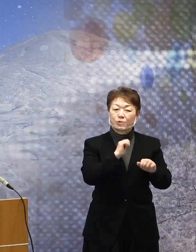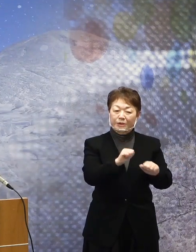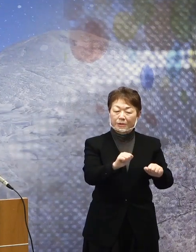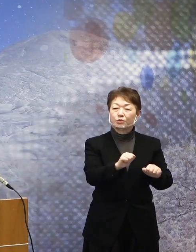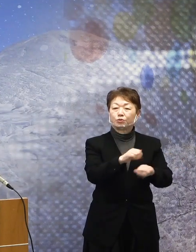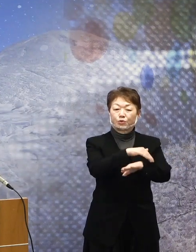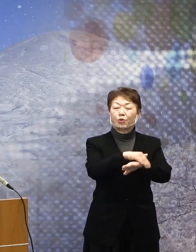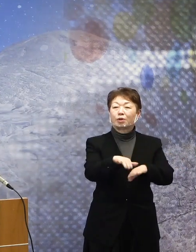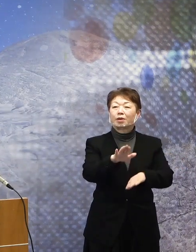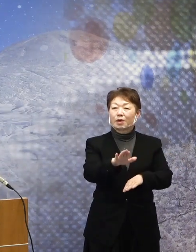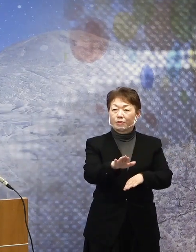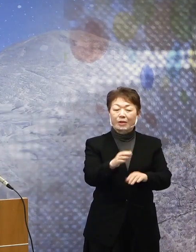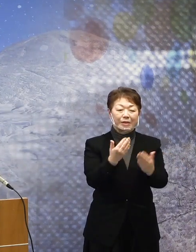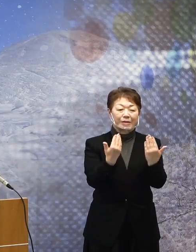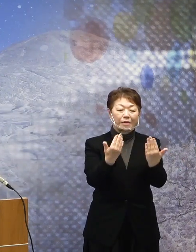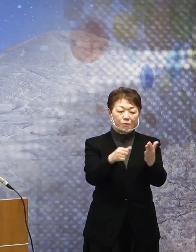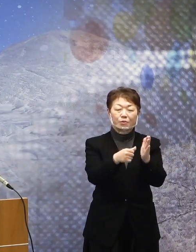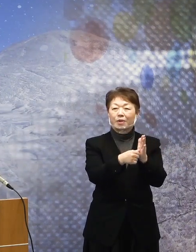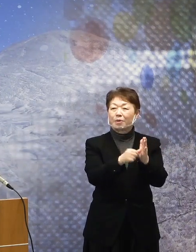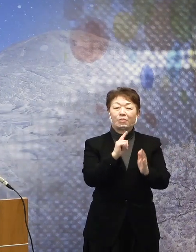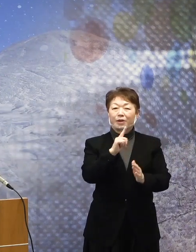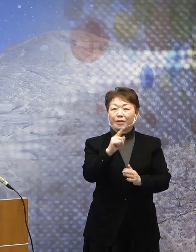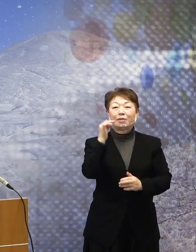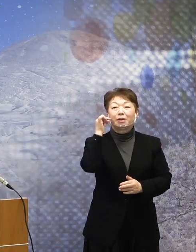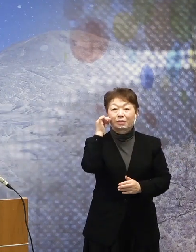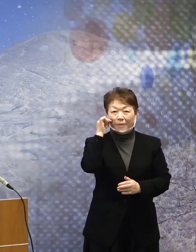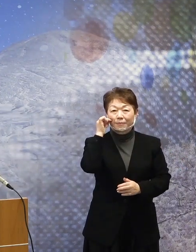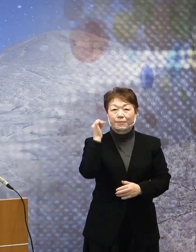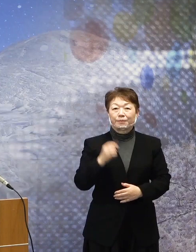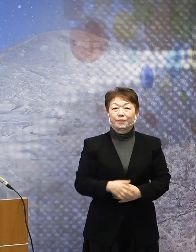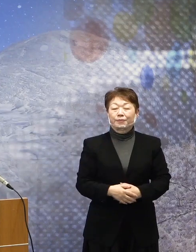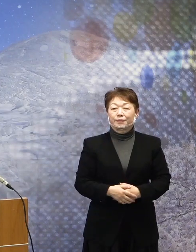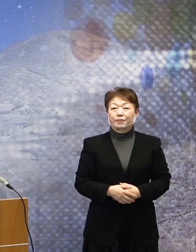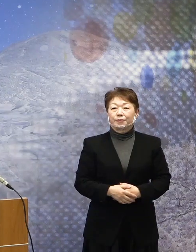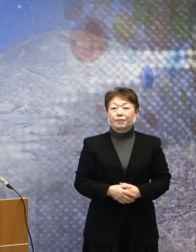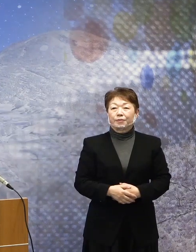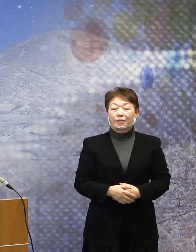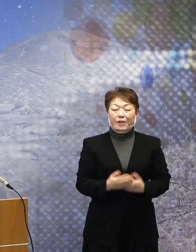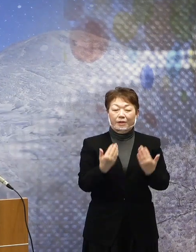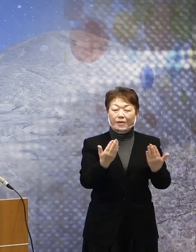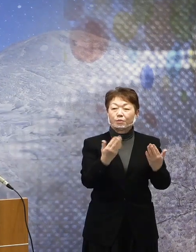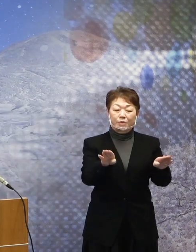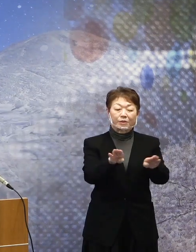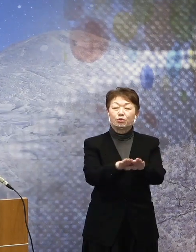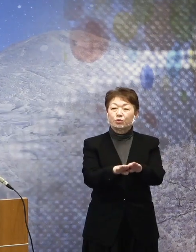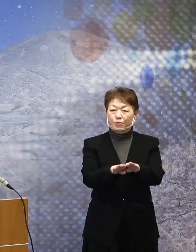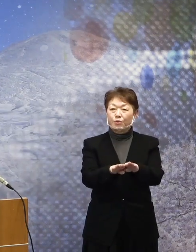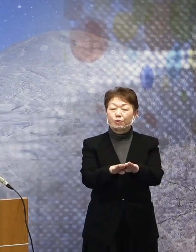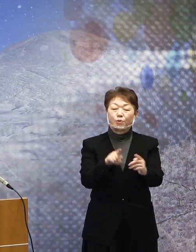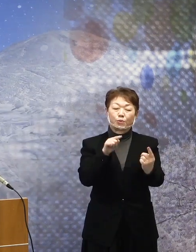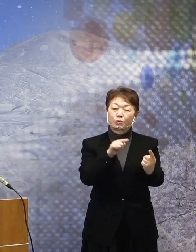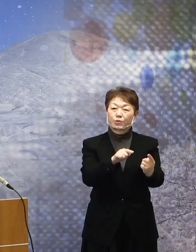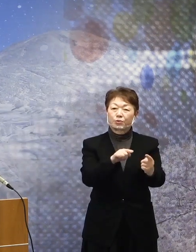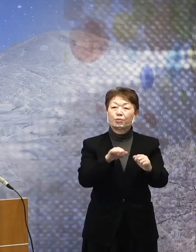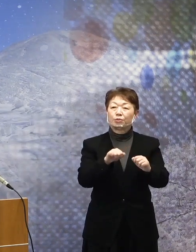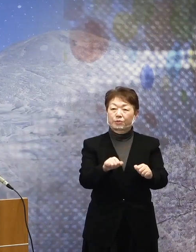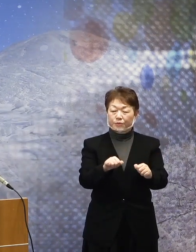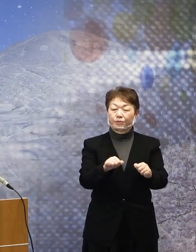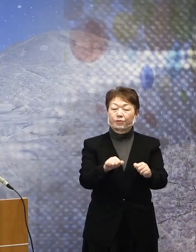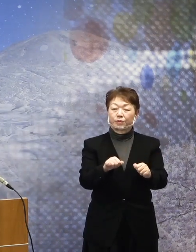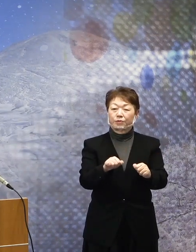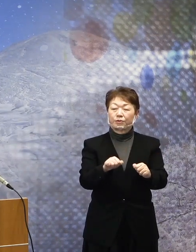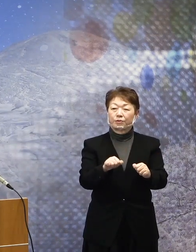です。学校名は申し訳ございません、申し上げられませんけれども、休校措置を取る学校も、我々とし